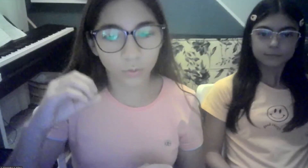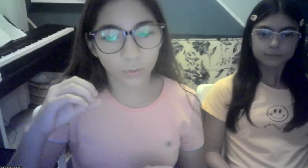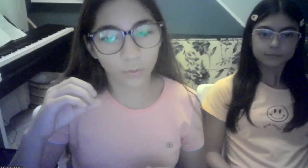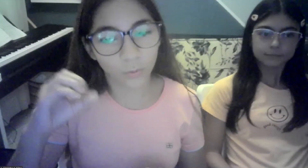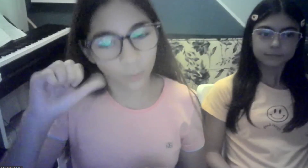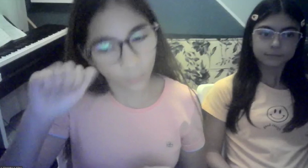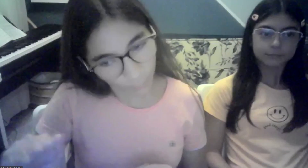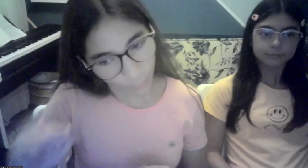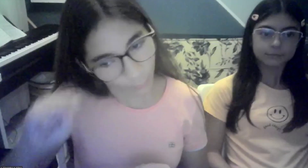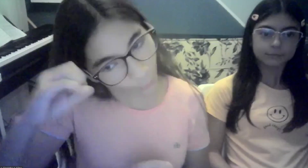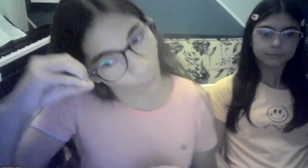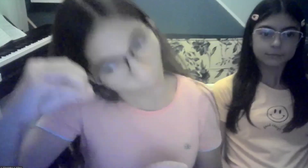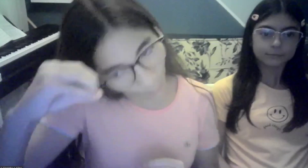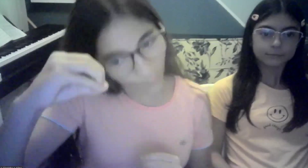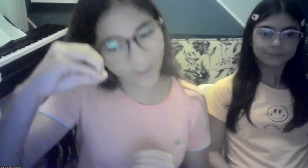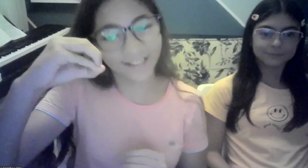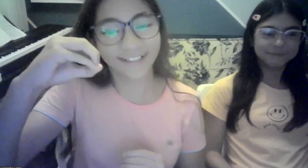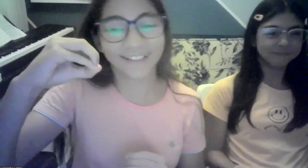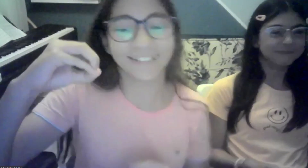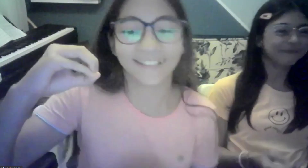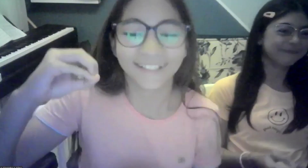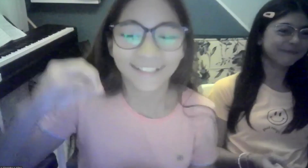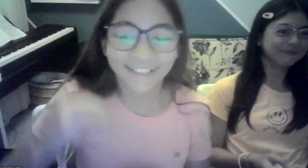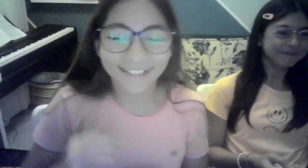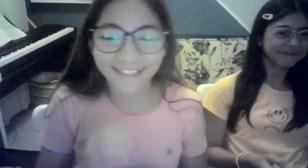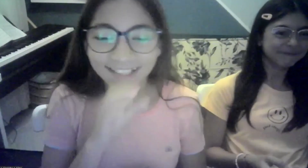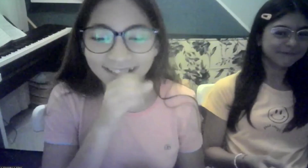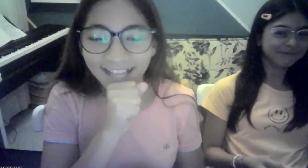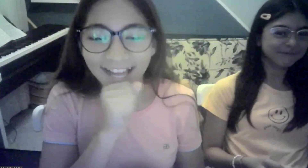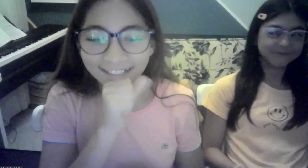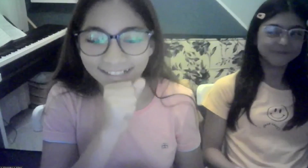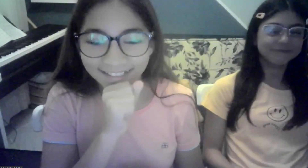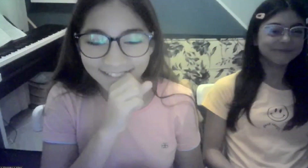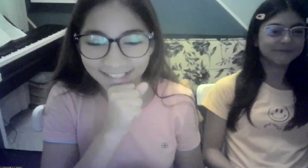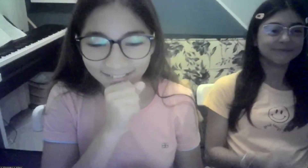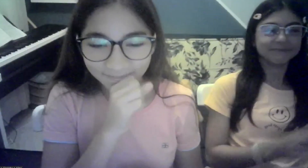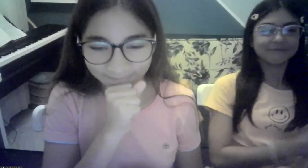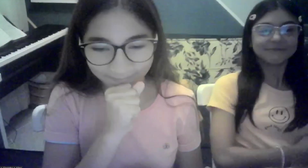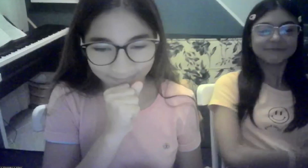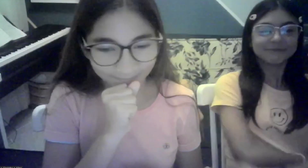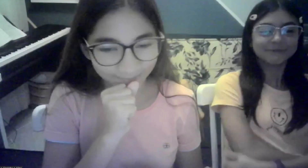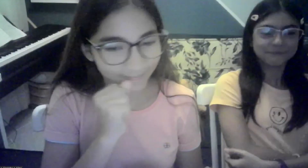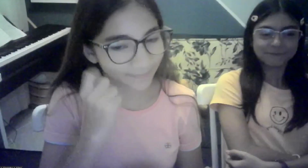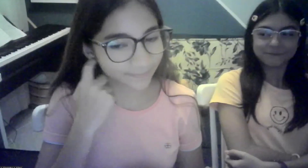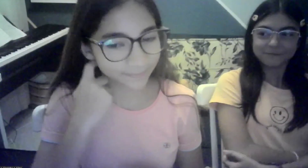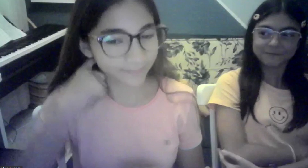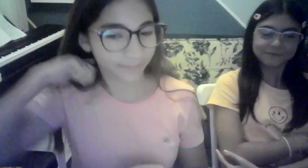Um sumo de laranja.